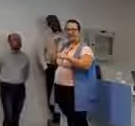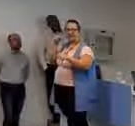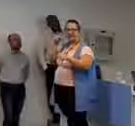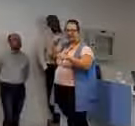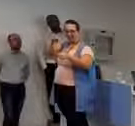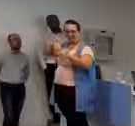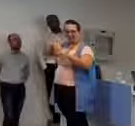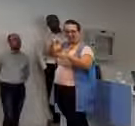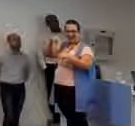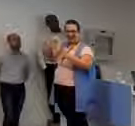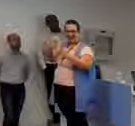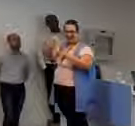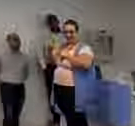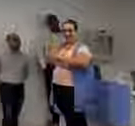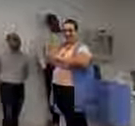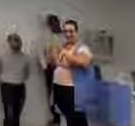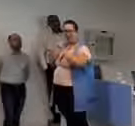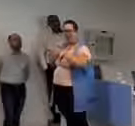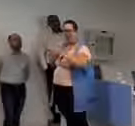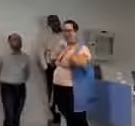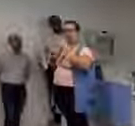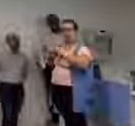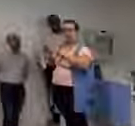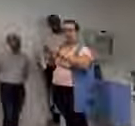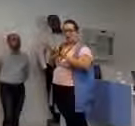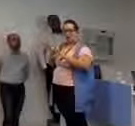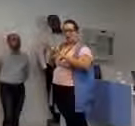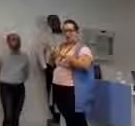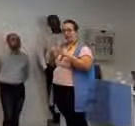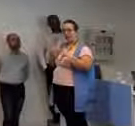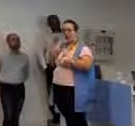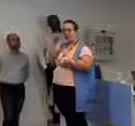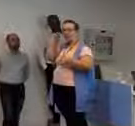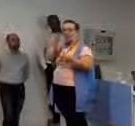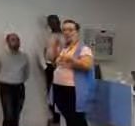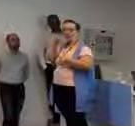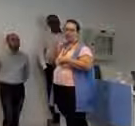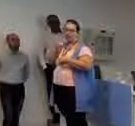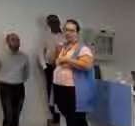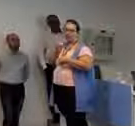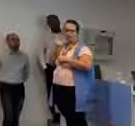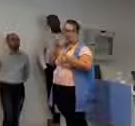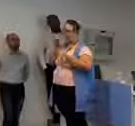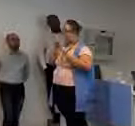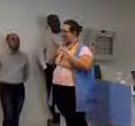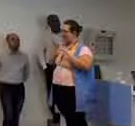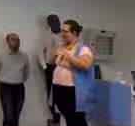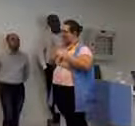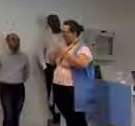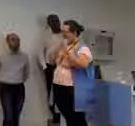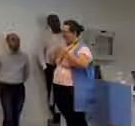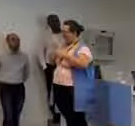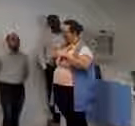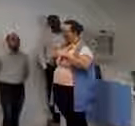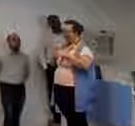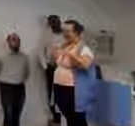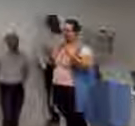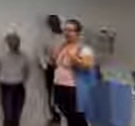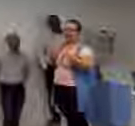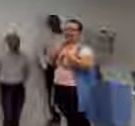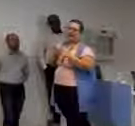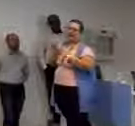furo, enfim, às vezes tem que mudar todo o projeto por causa desse furinho. Então, além da gente não